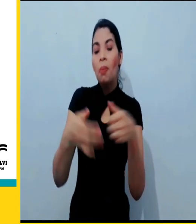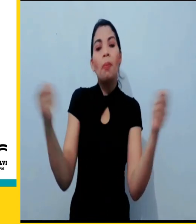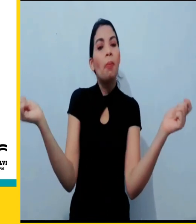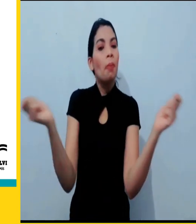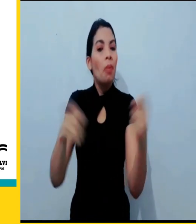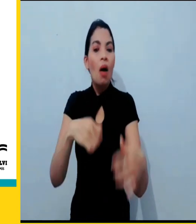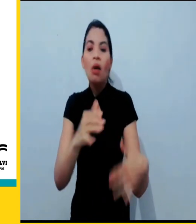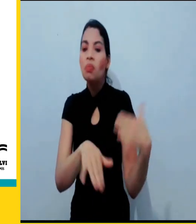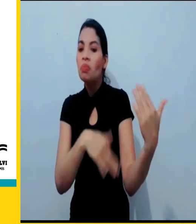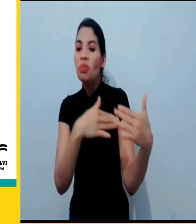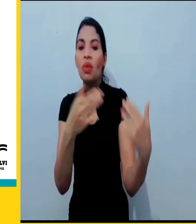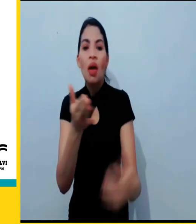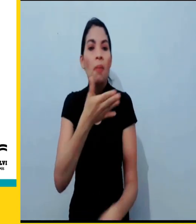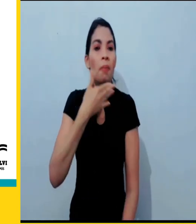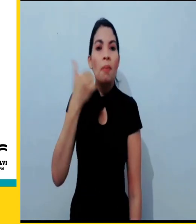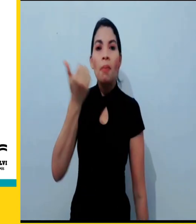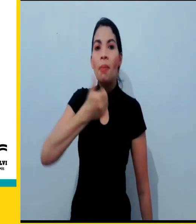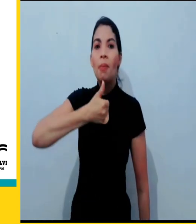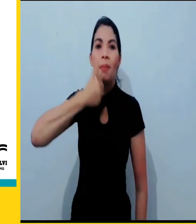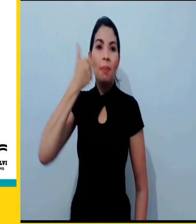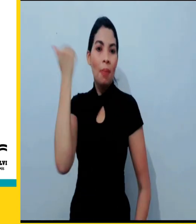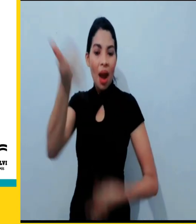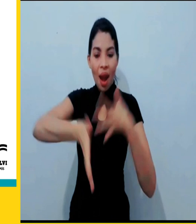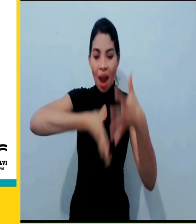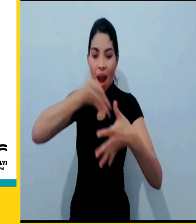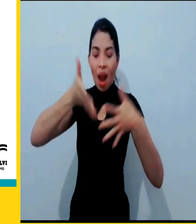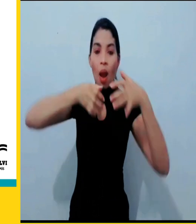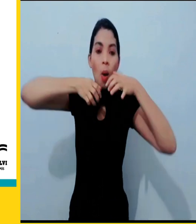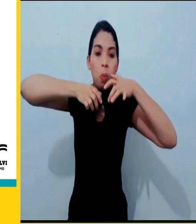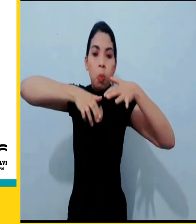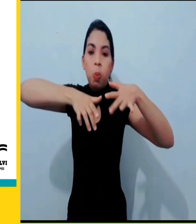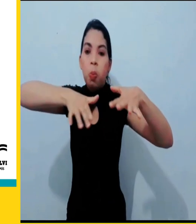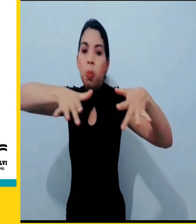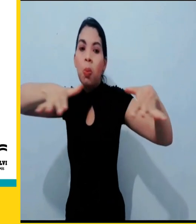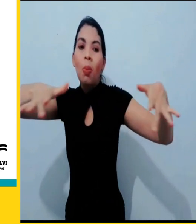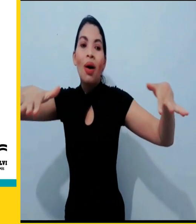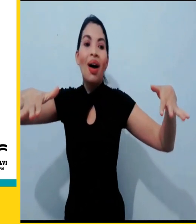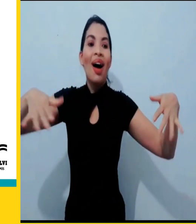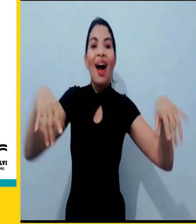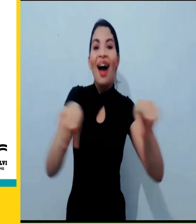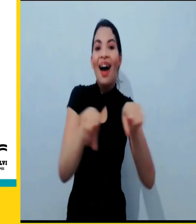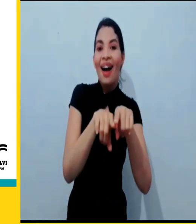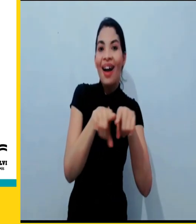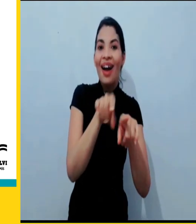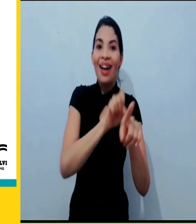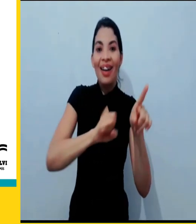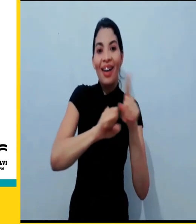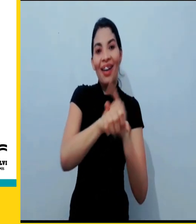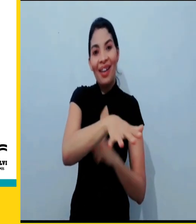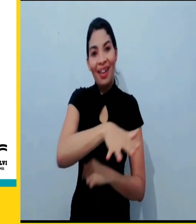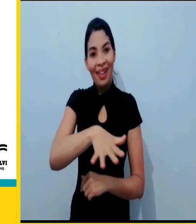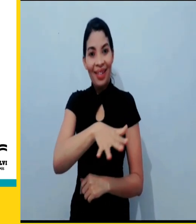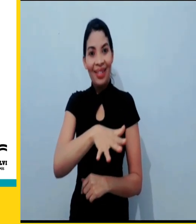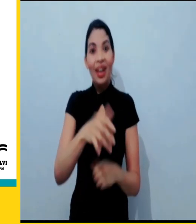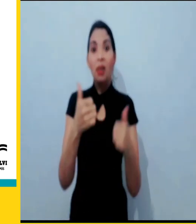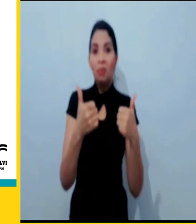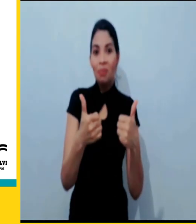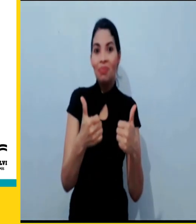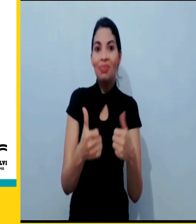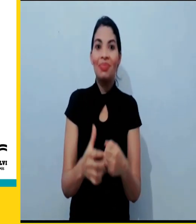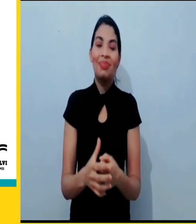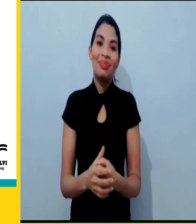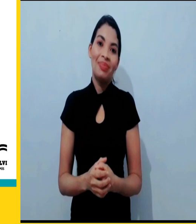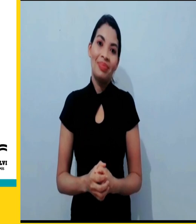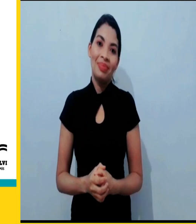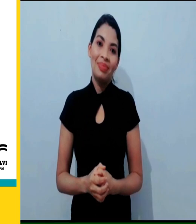possam viabilizar, assim, a disseminação da língua de sinais em todas as esferas da sociedade.